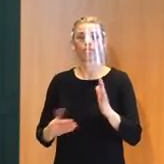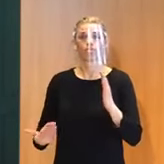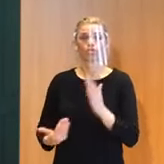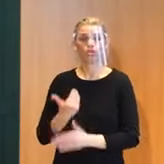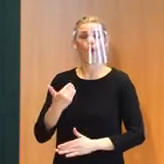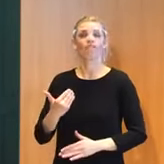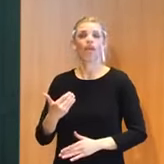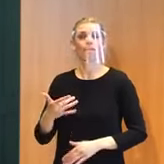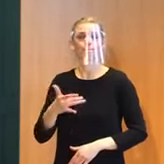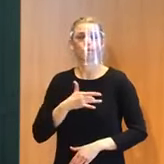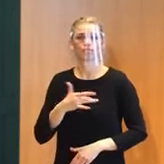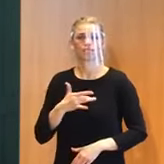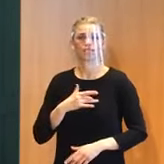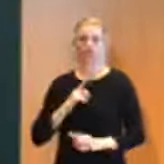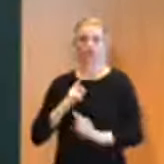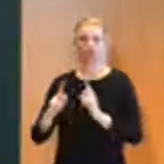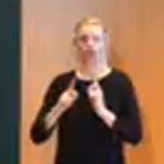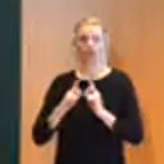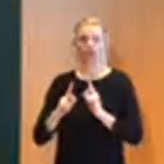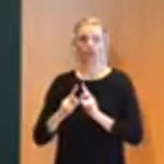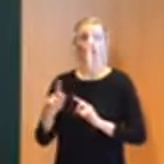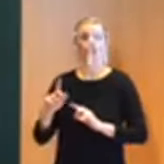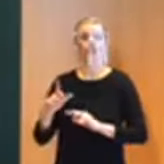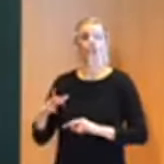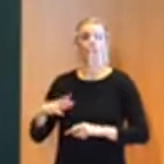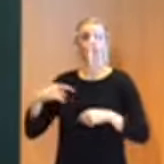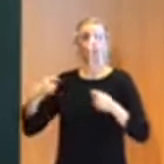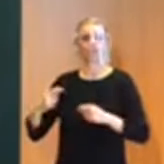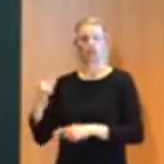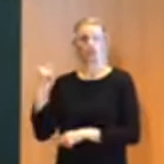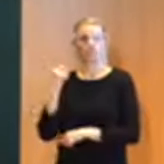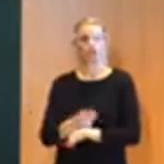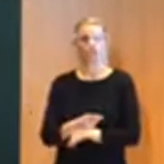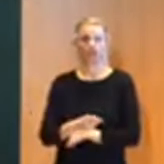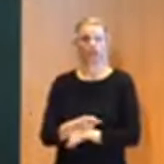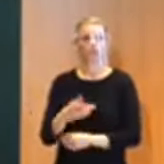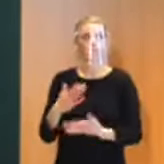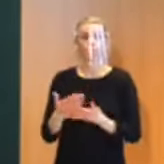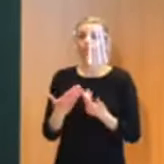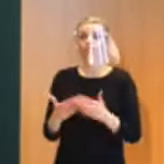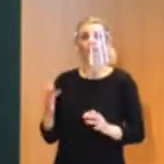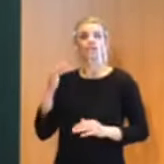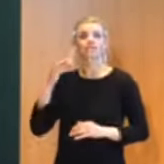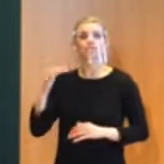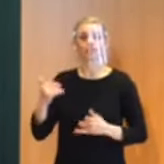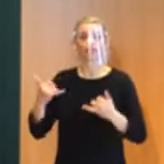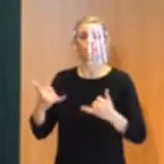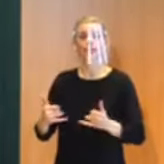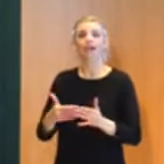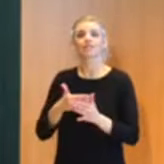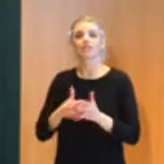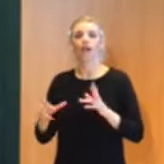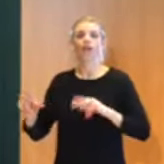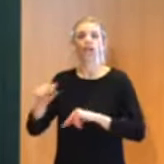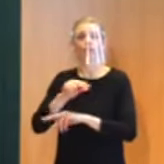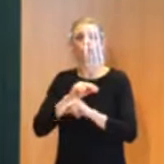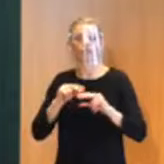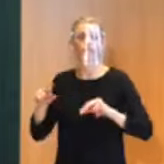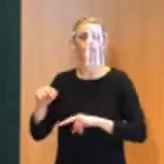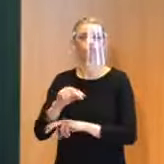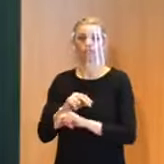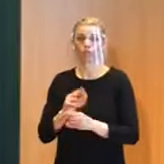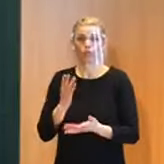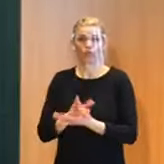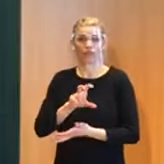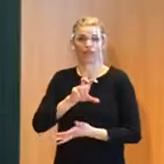poctivé rokovania s tým, koho poverí prezidentka. Nemá zmysel teraz sa to ďalej motať v kruhu, to už robíme